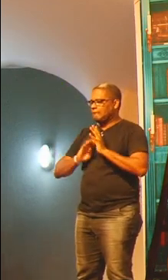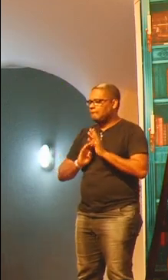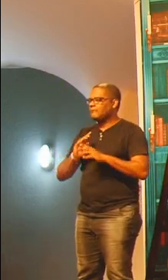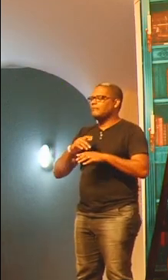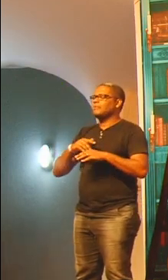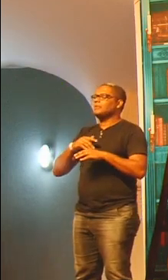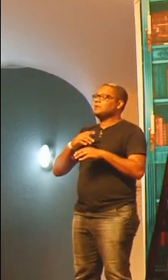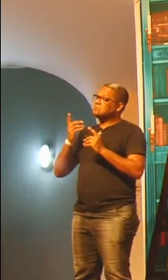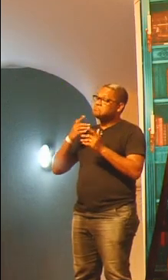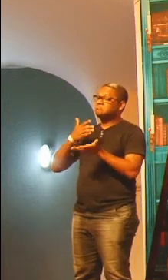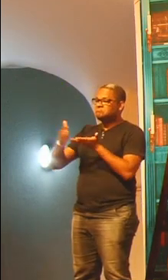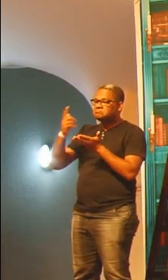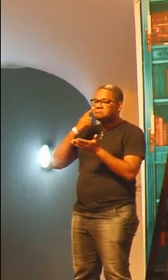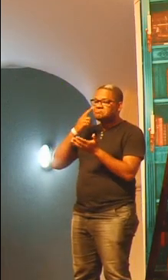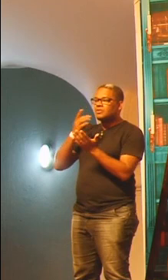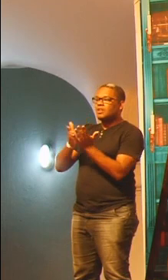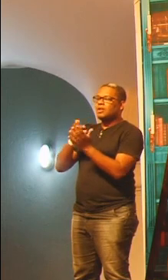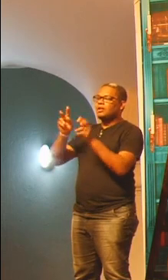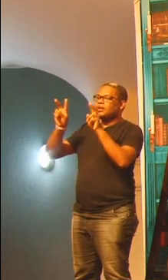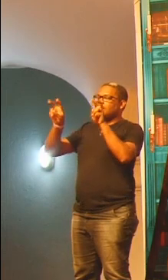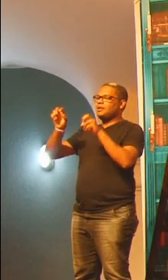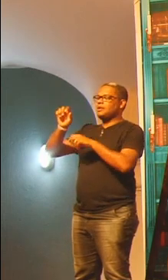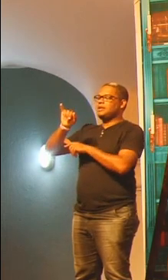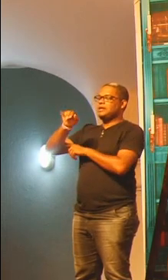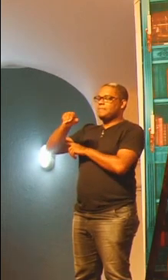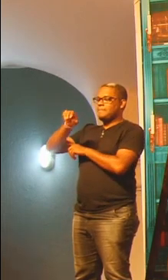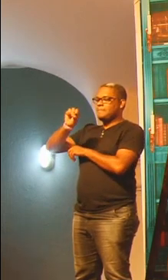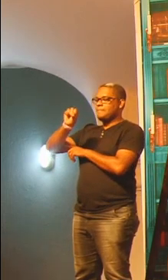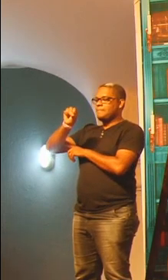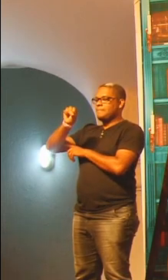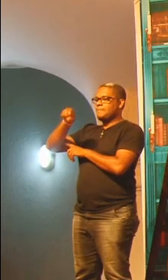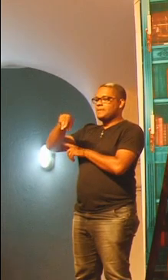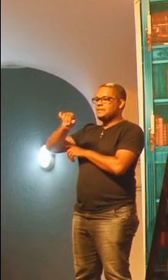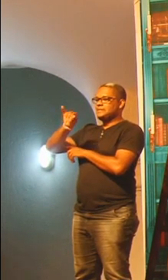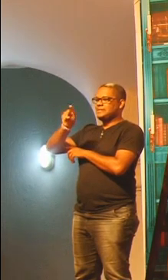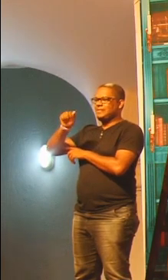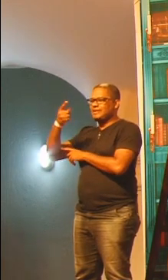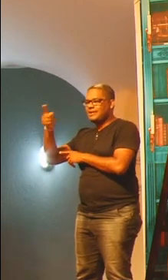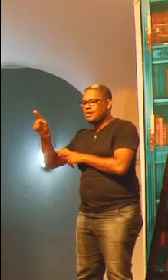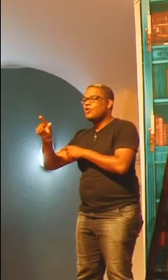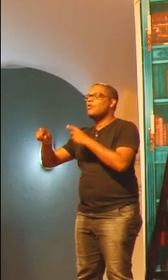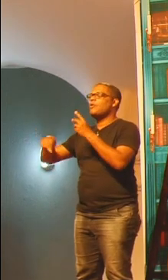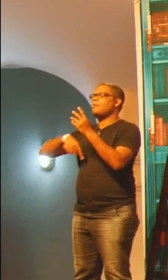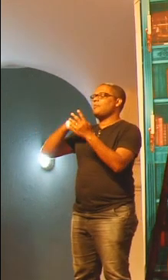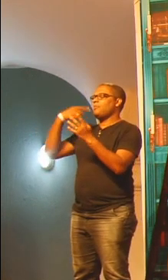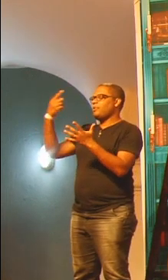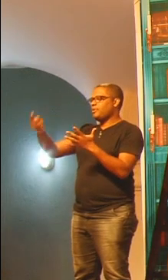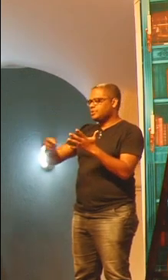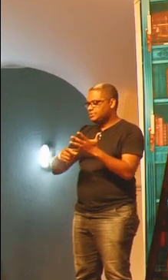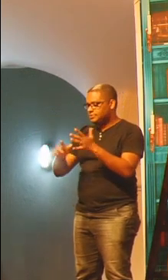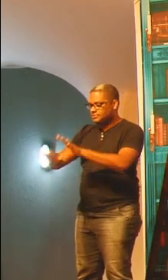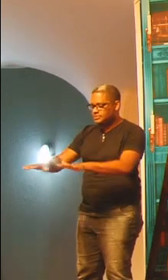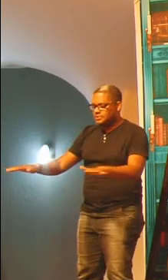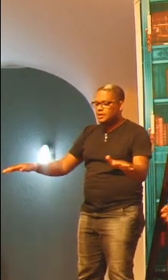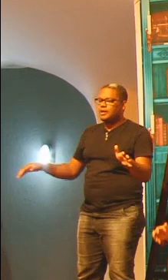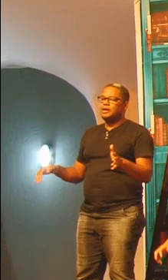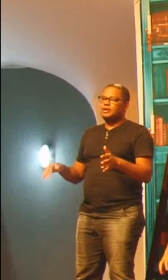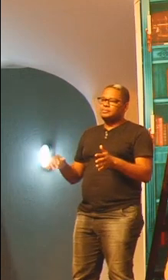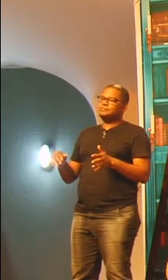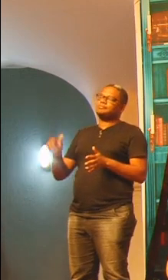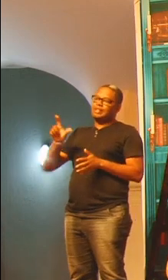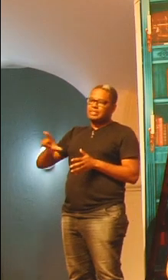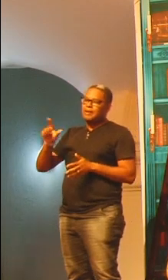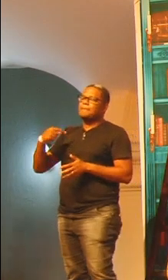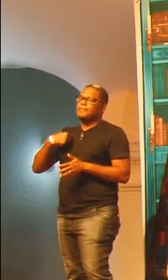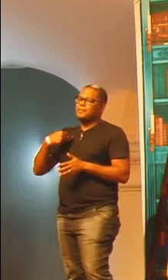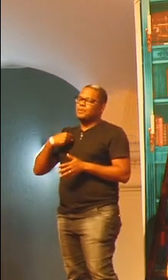depois veio Imensidão. Ah, e tem um livro infantil que é As Mil e Uma Histórias de Manuela também. Mas a literatura, para mim, é isso.